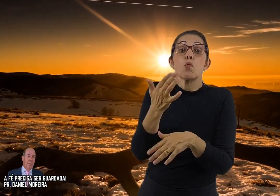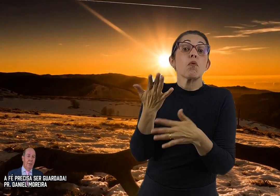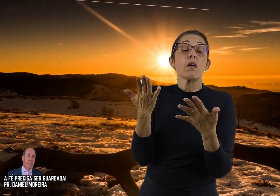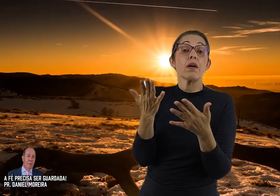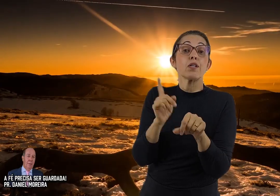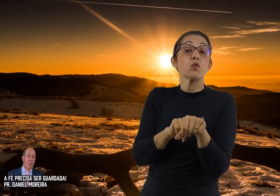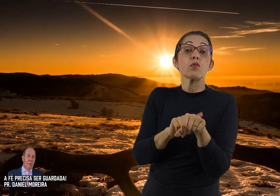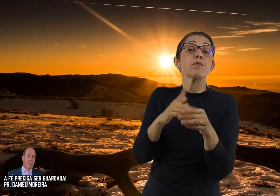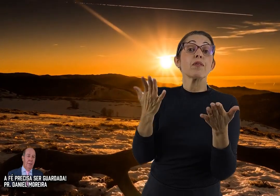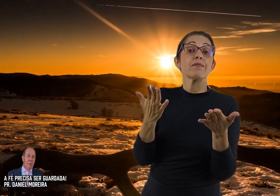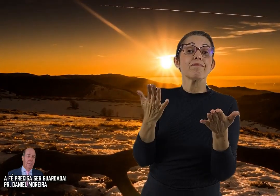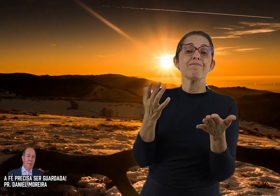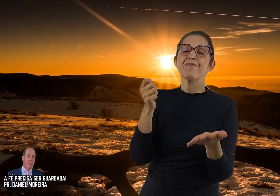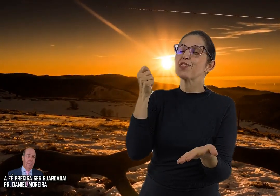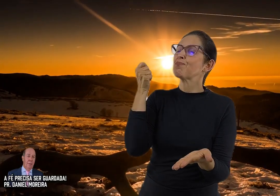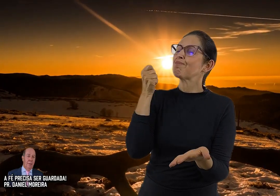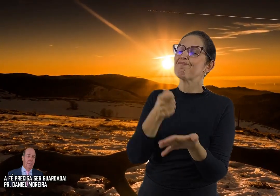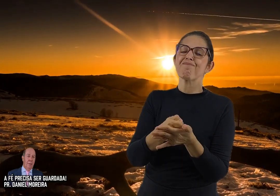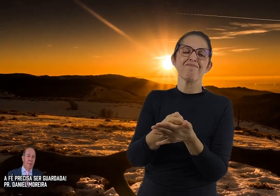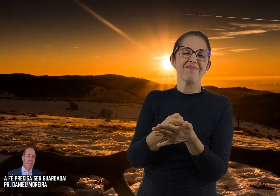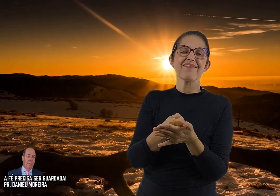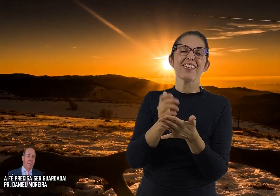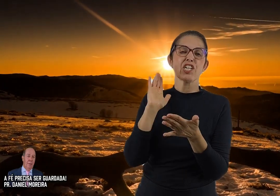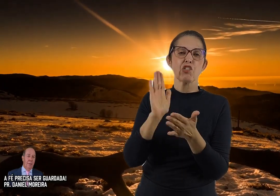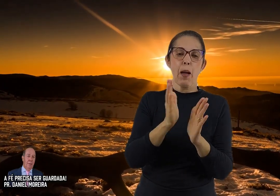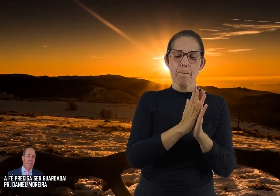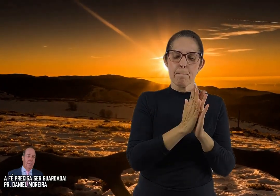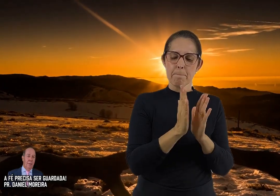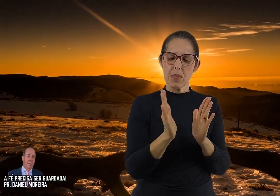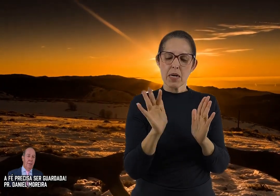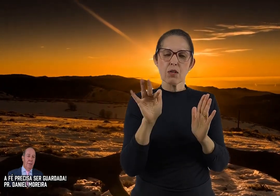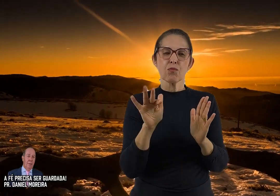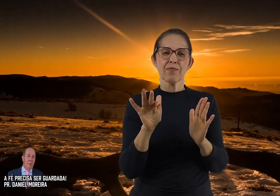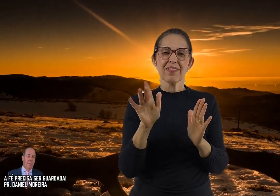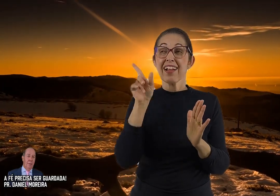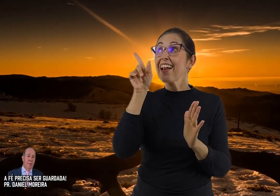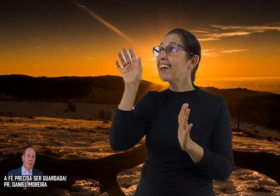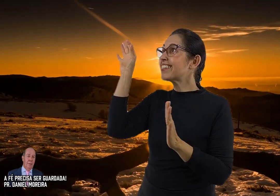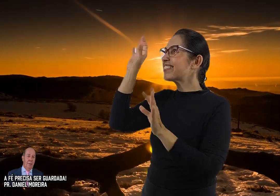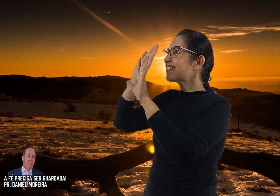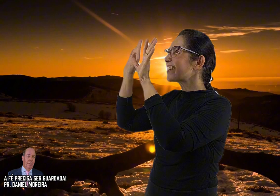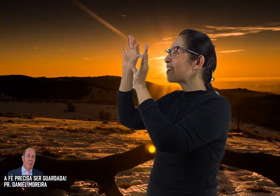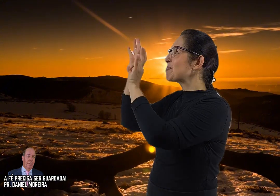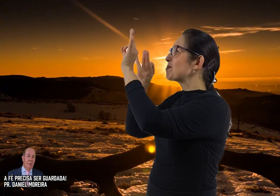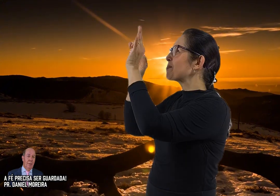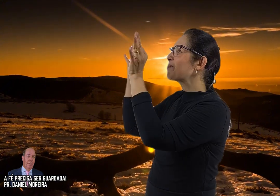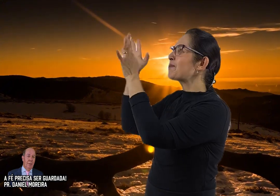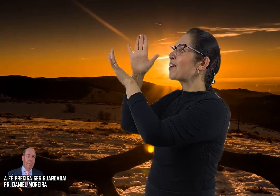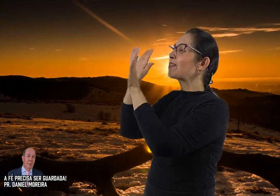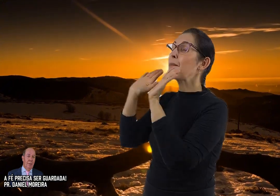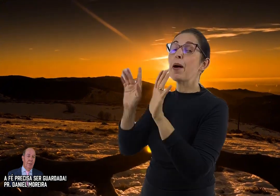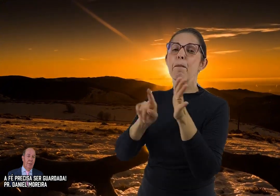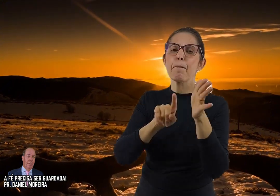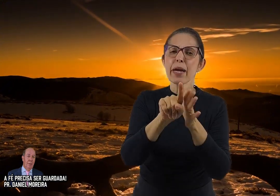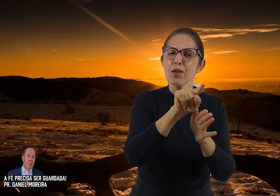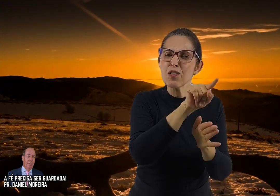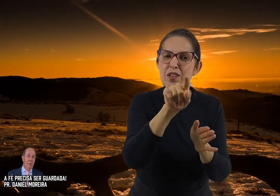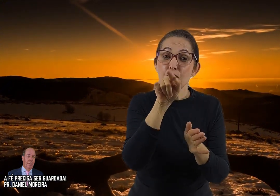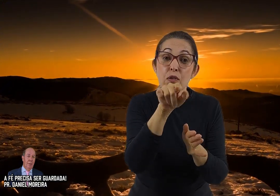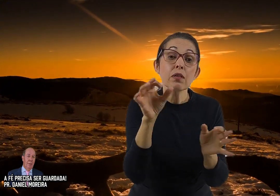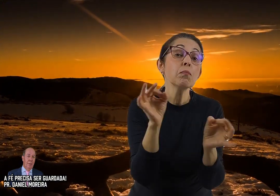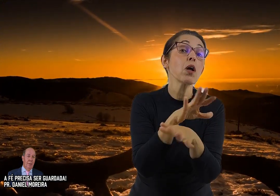O tempo está cumprido. Tudo está pronto na eternidade. Mas eu pergunto: você está